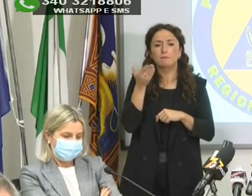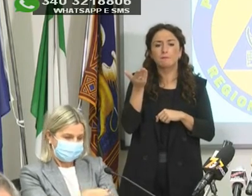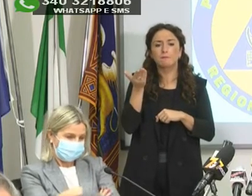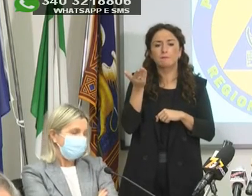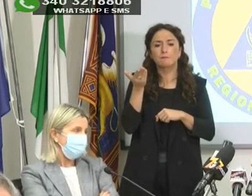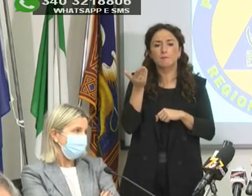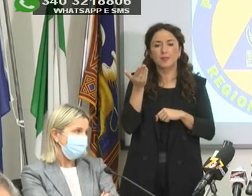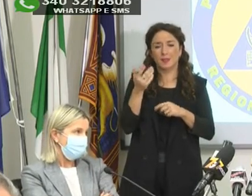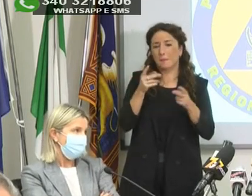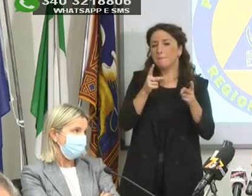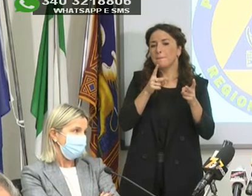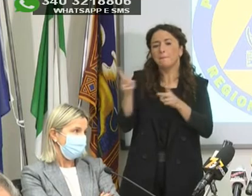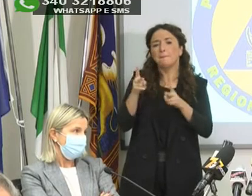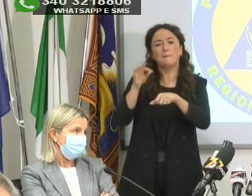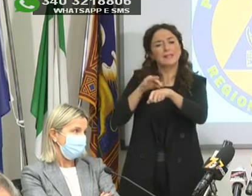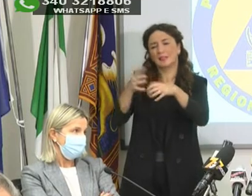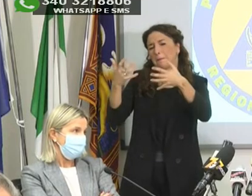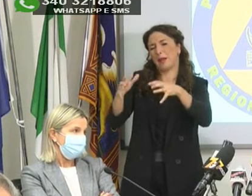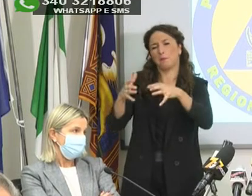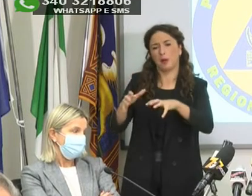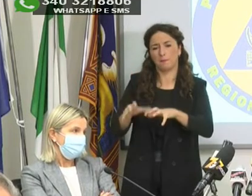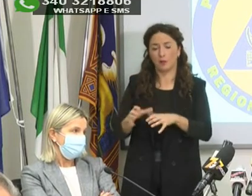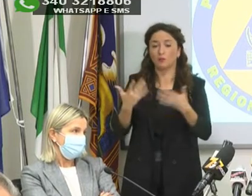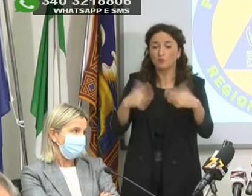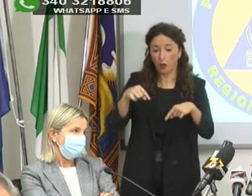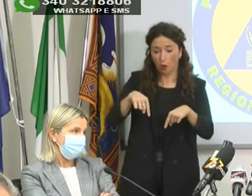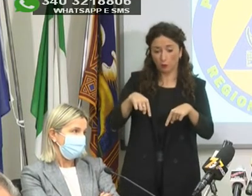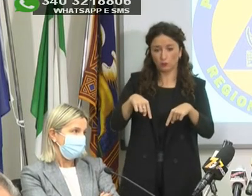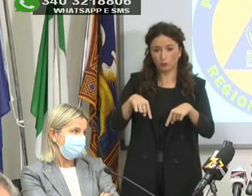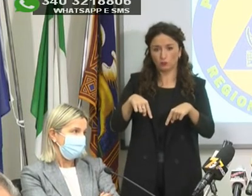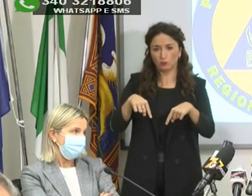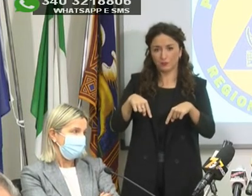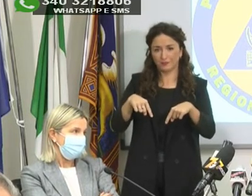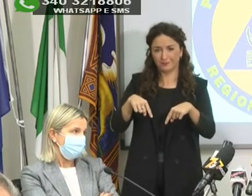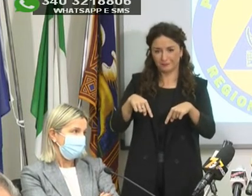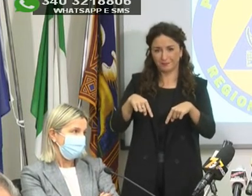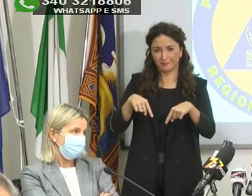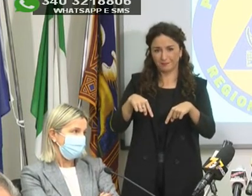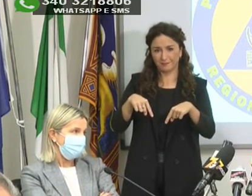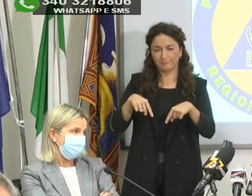di avere meno pazienti possibili. Anche oggi abbiamo parlato con chiarezza